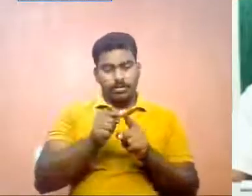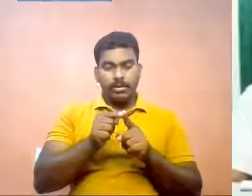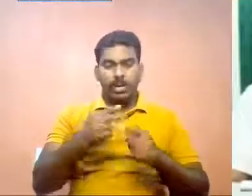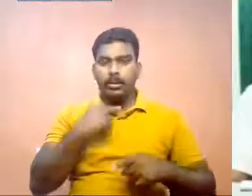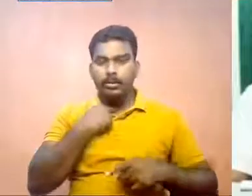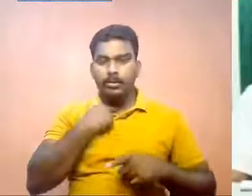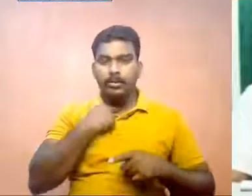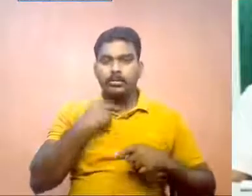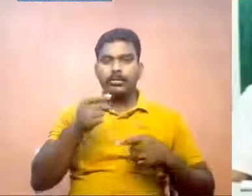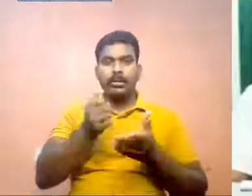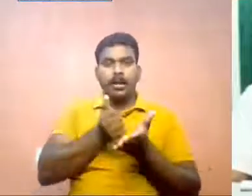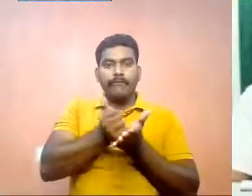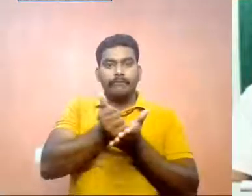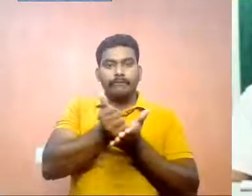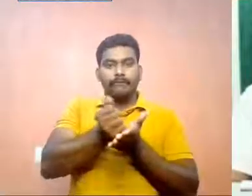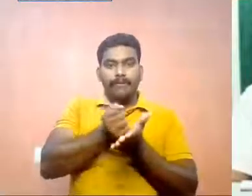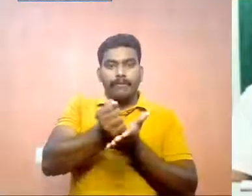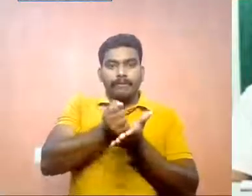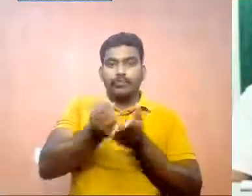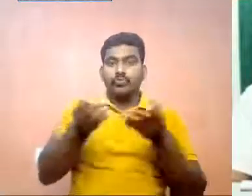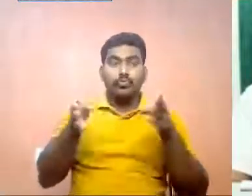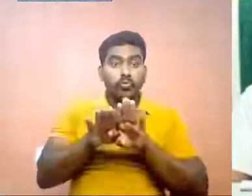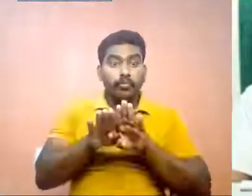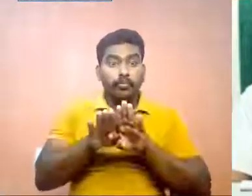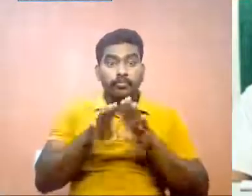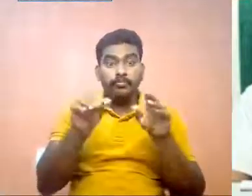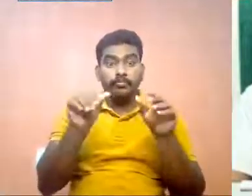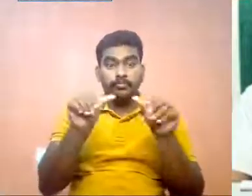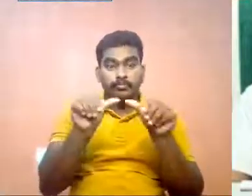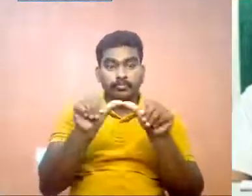അതുകൊണ്ട് അത്തരം കടകൾ തുറന്ന്